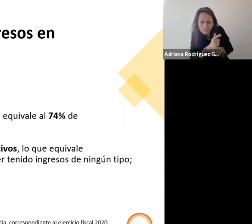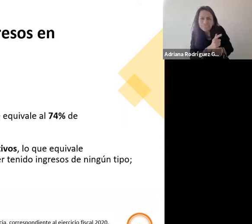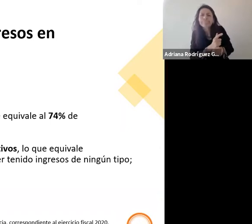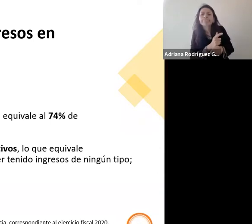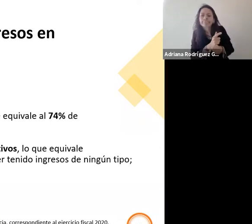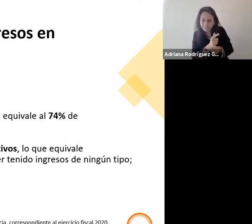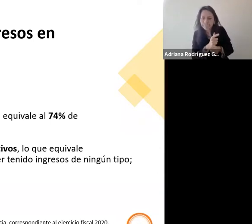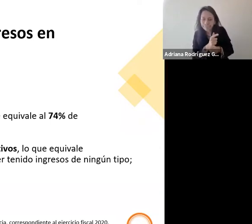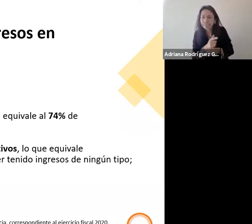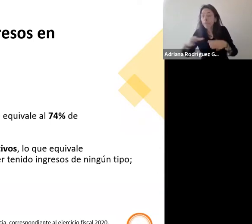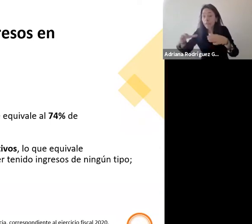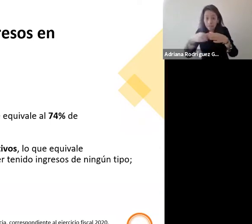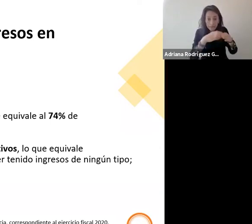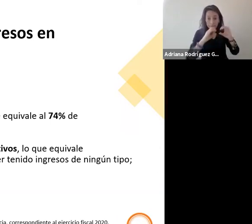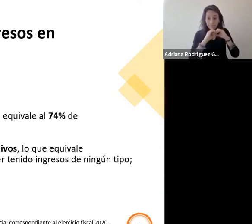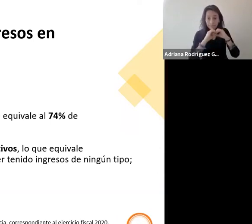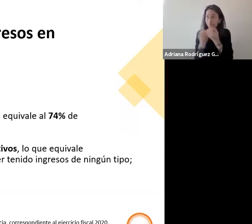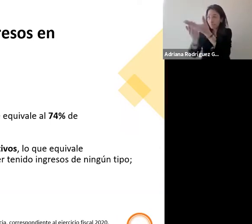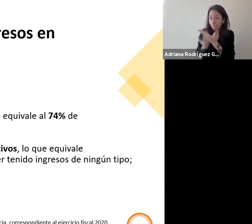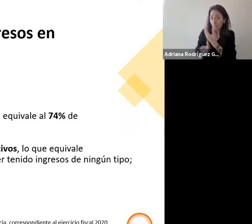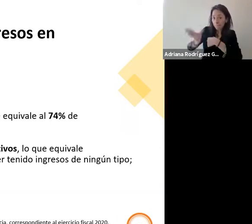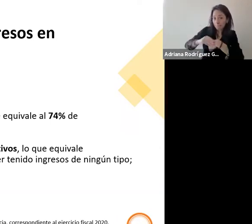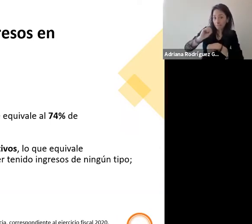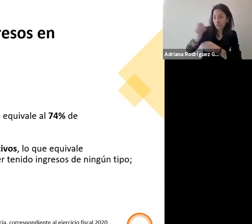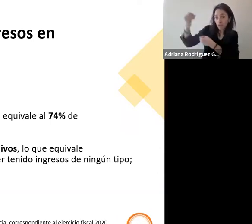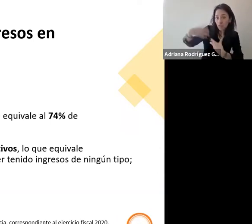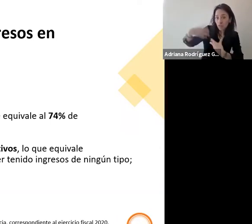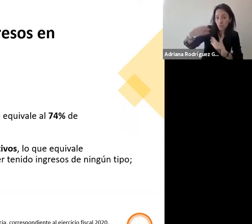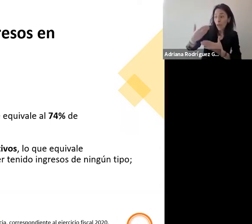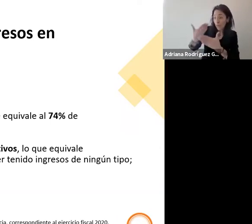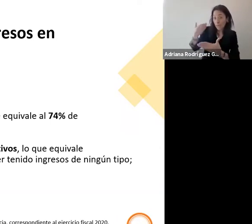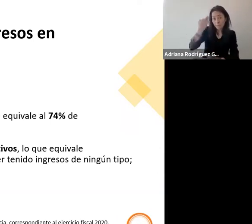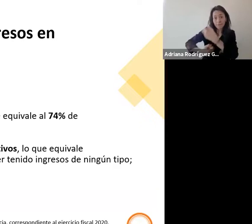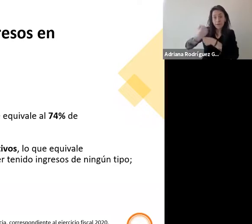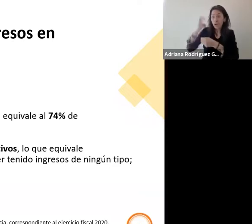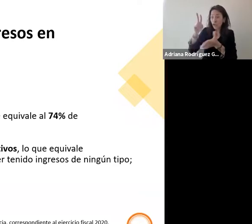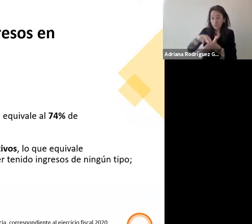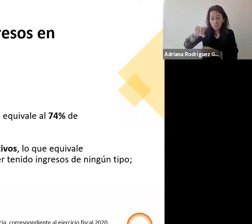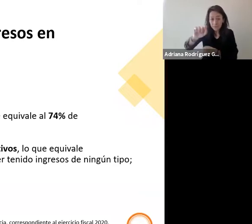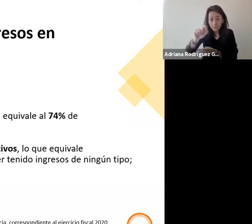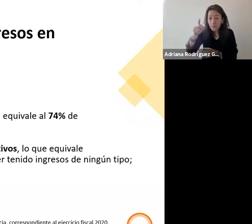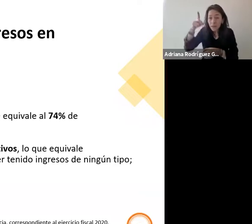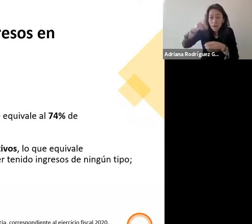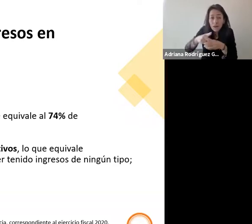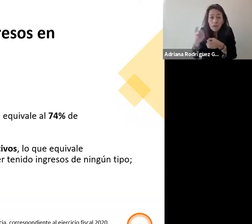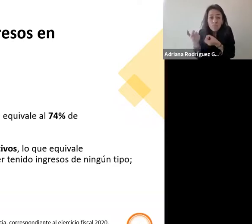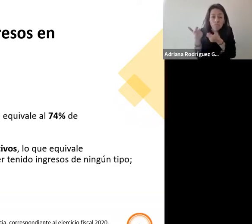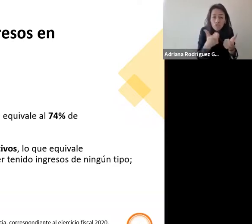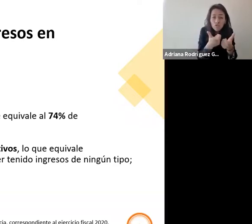12% de las donatarias autorizadas no recibieron un peso en el 2020 y que posiblemente tuvieron